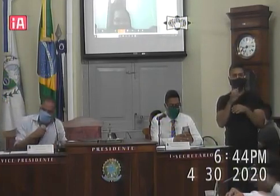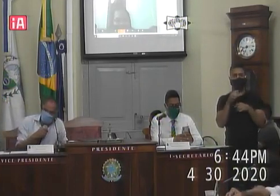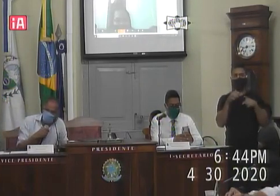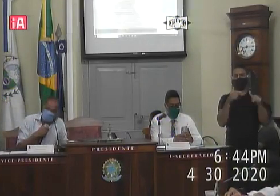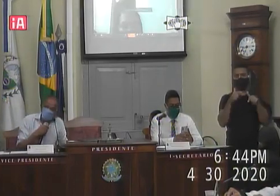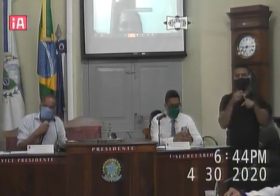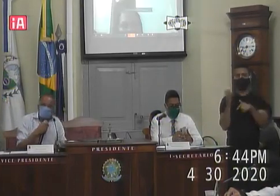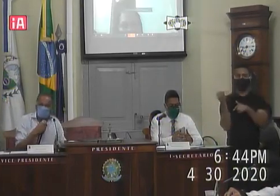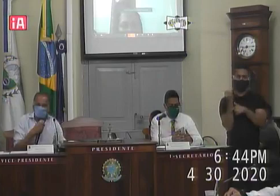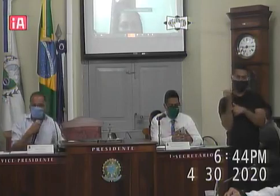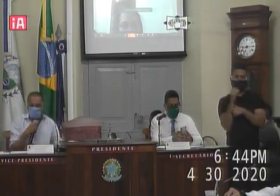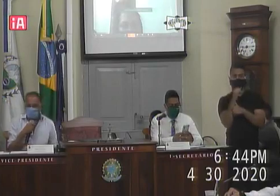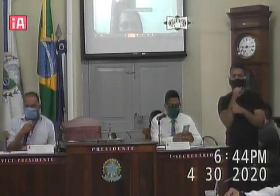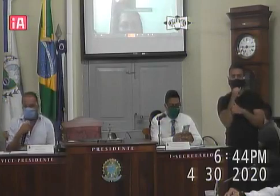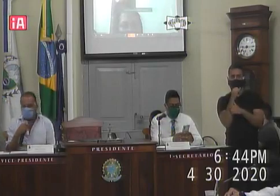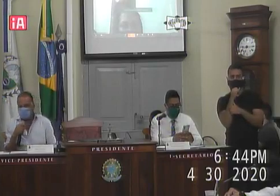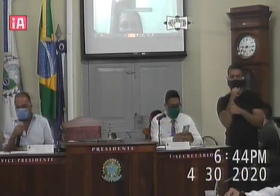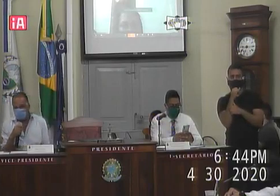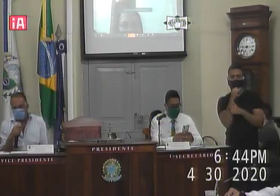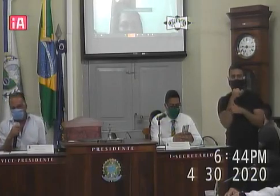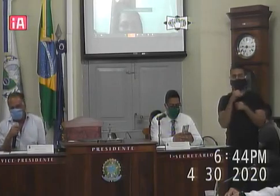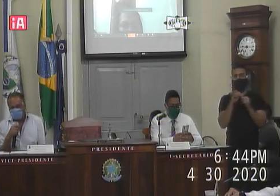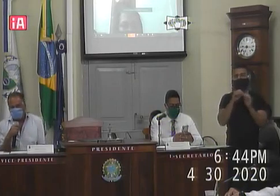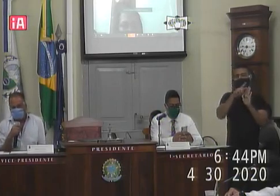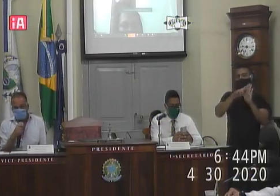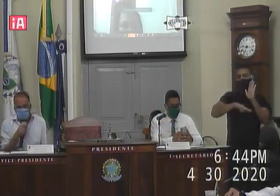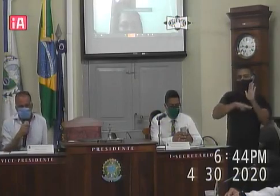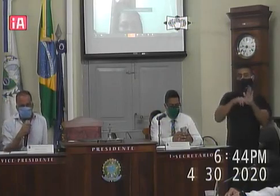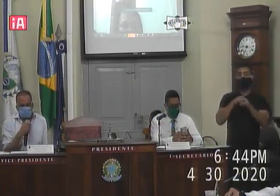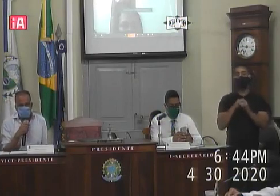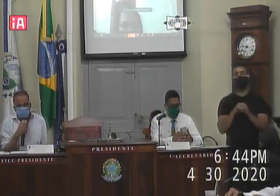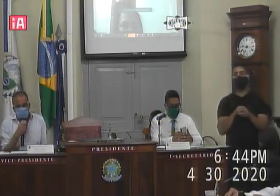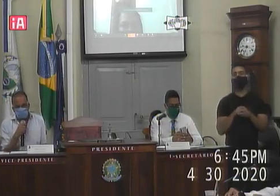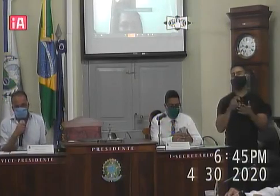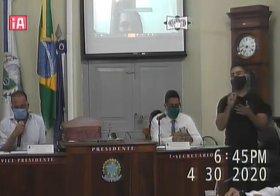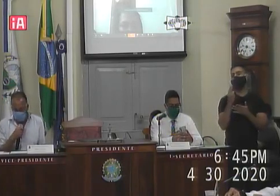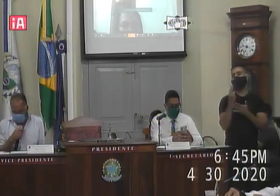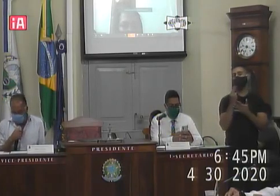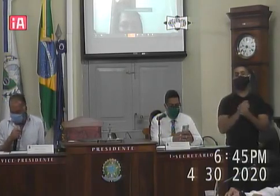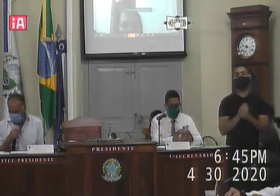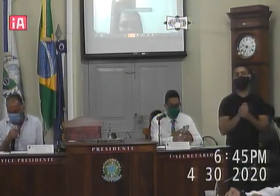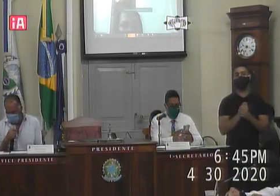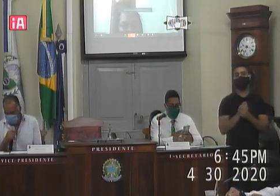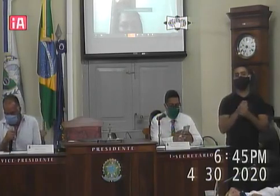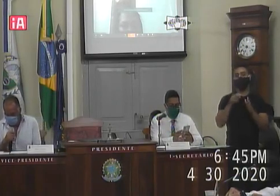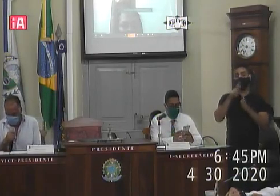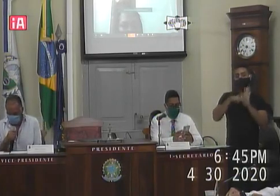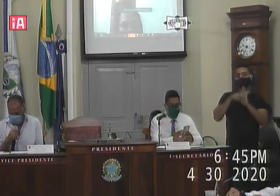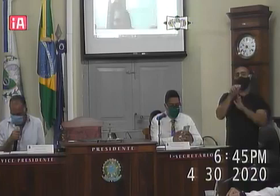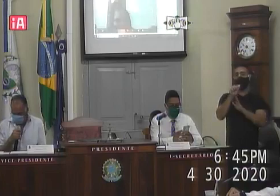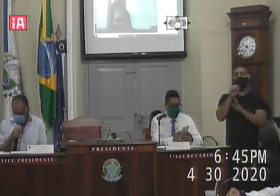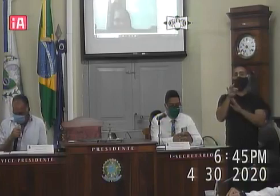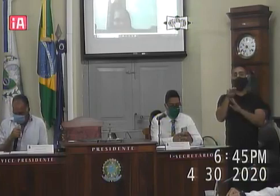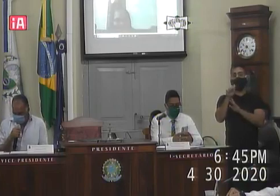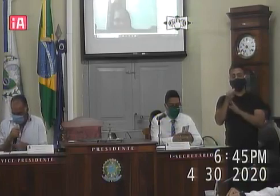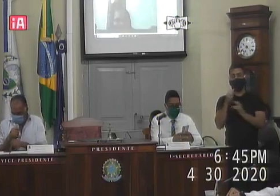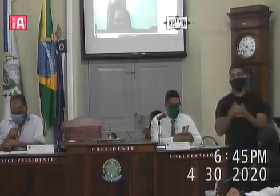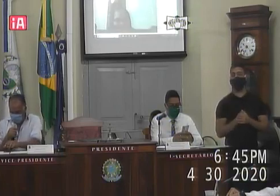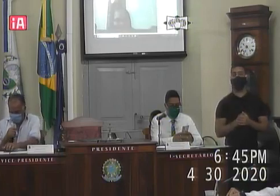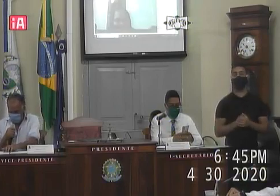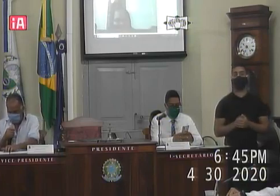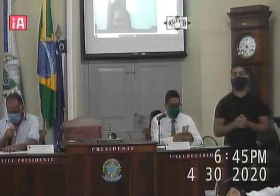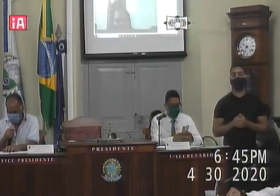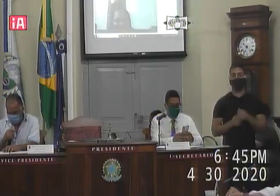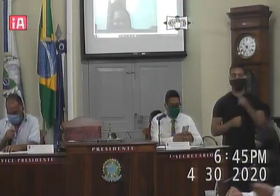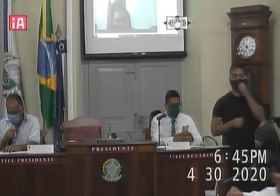por exemplo, a redação da ata das sessões.